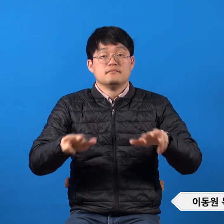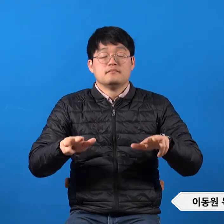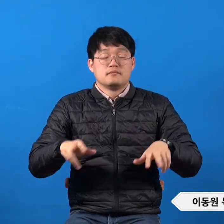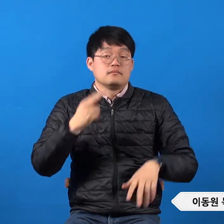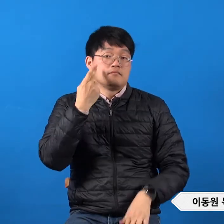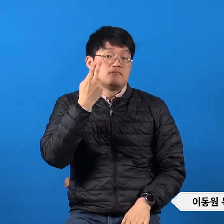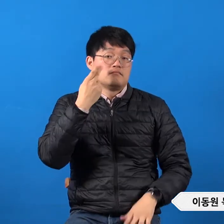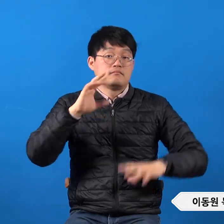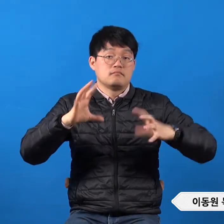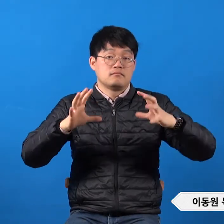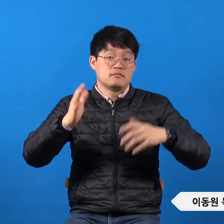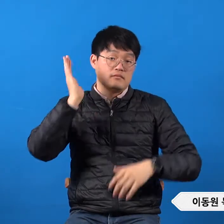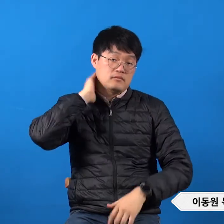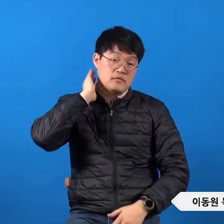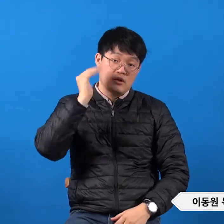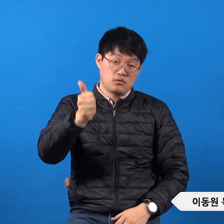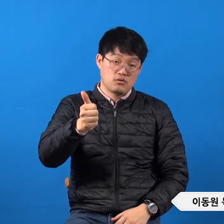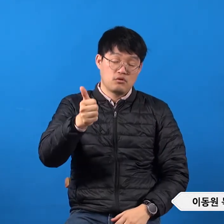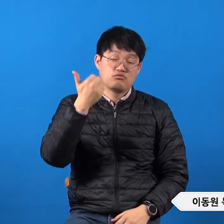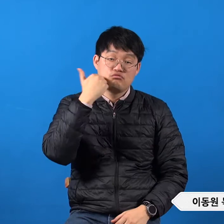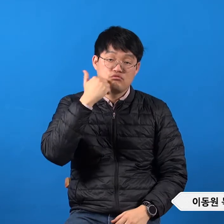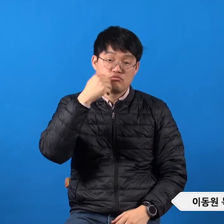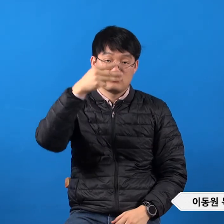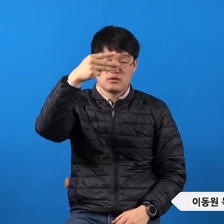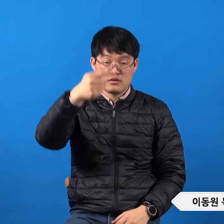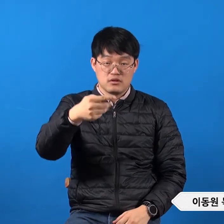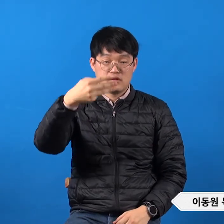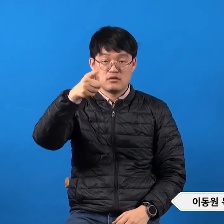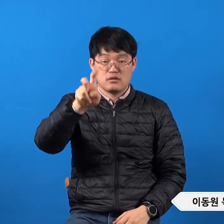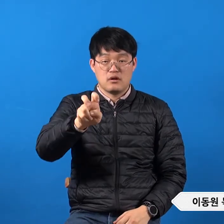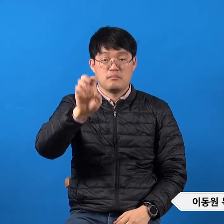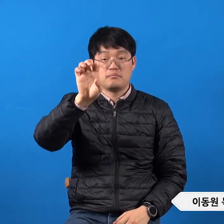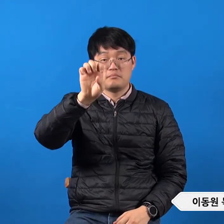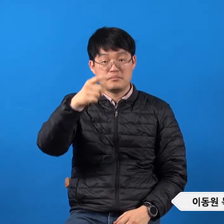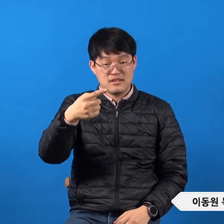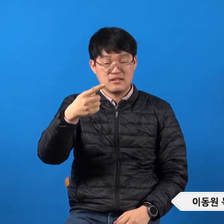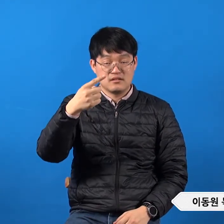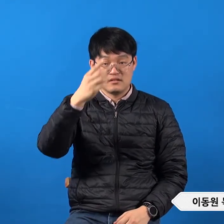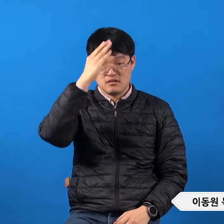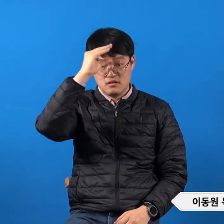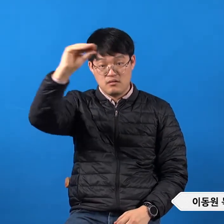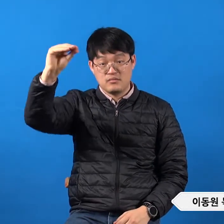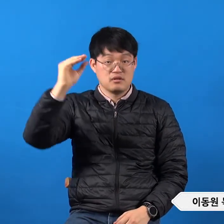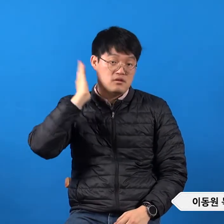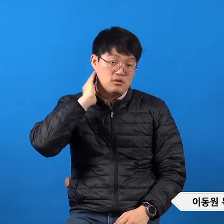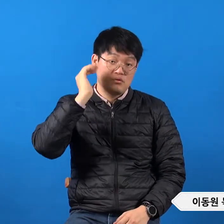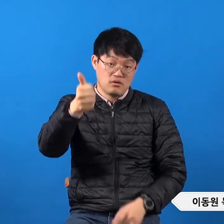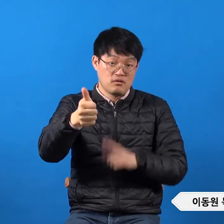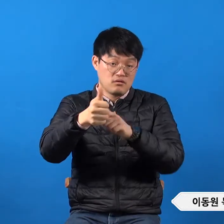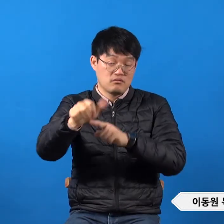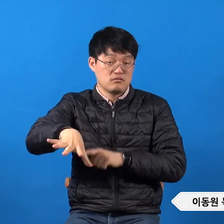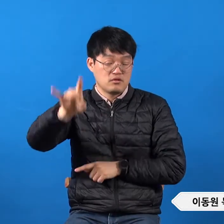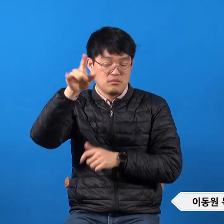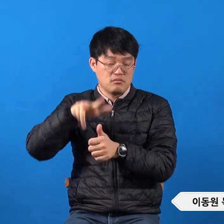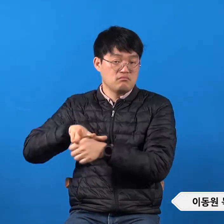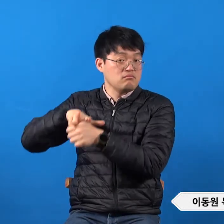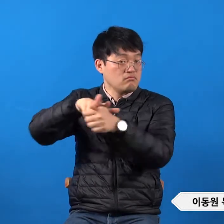네. 지금 미국의 대통령이 트럼프라는 분이 대통령을 하고 있는데 그분이 대통령 후보로 나왔을